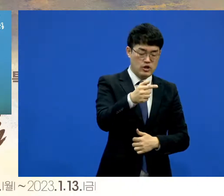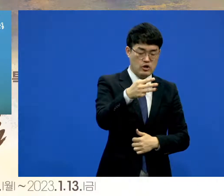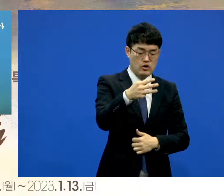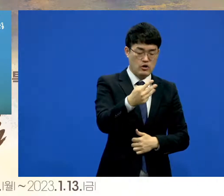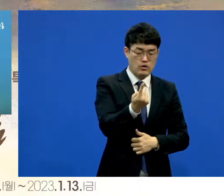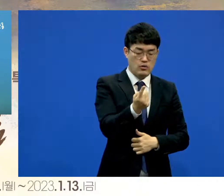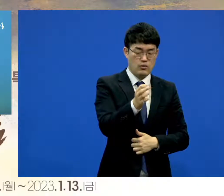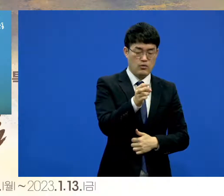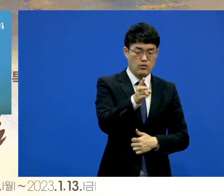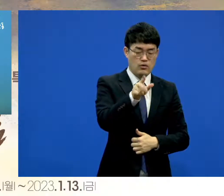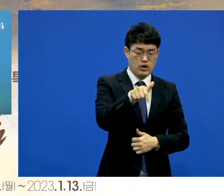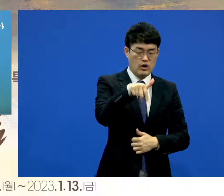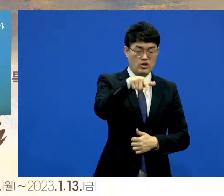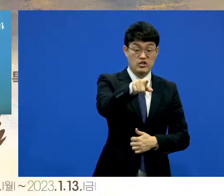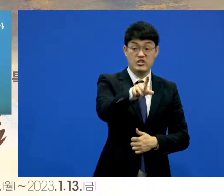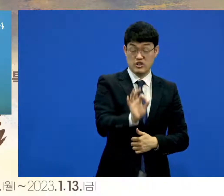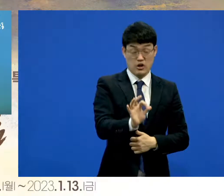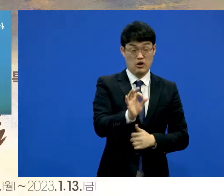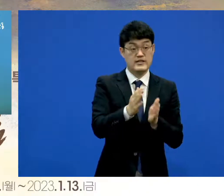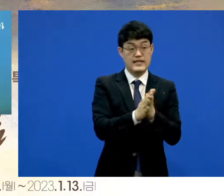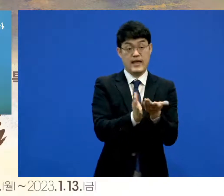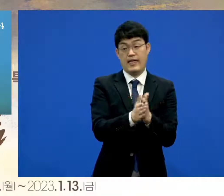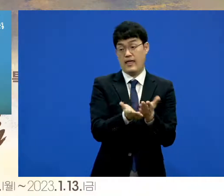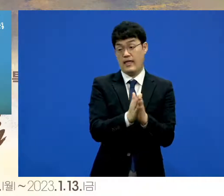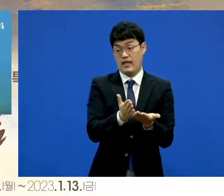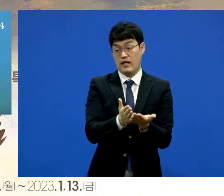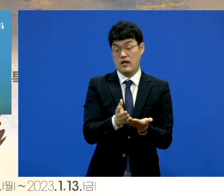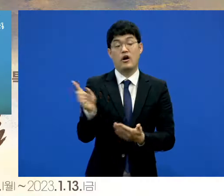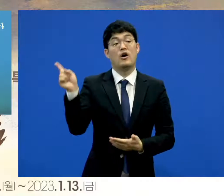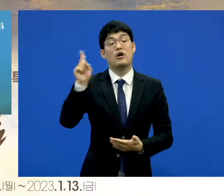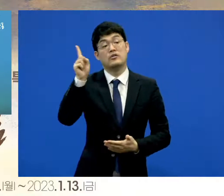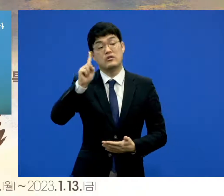읽어보십시오. 한 기독도가